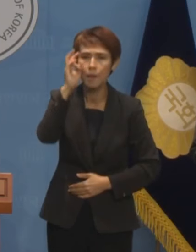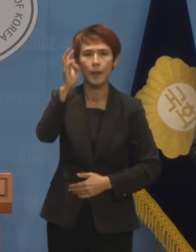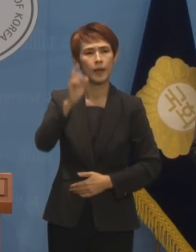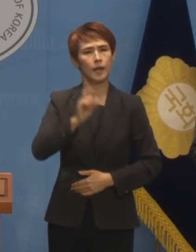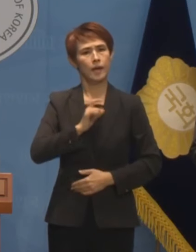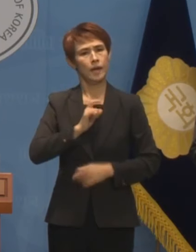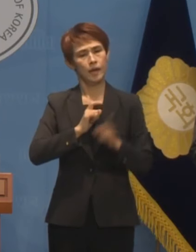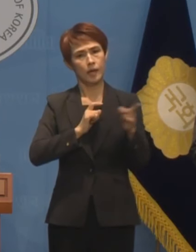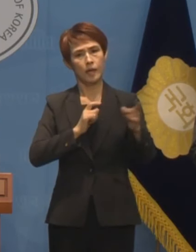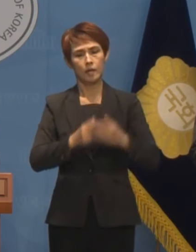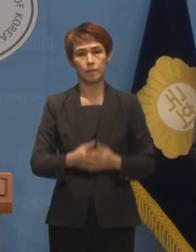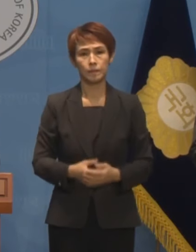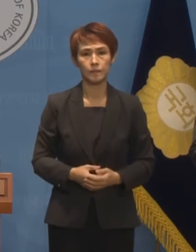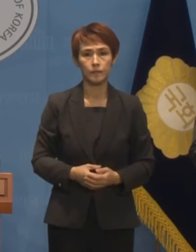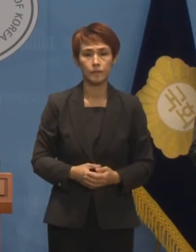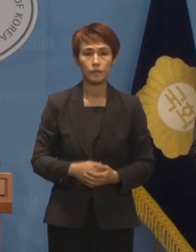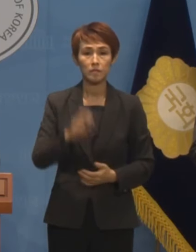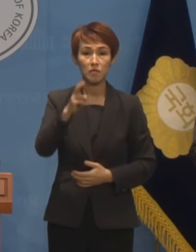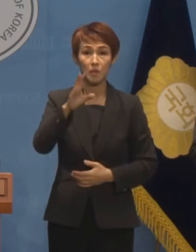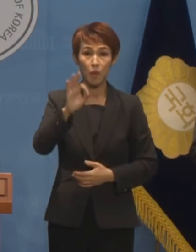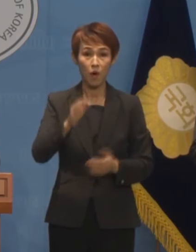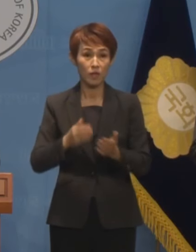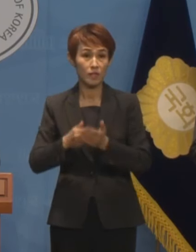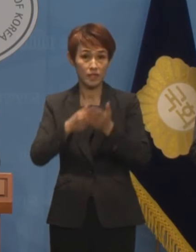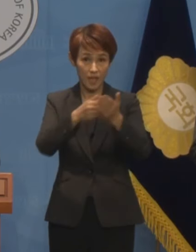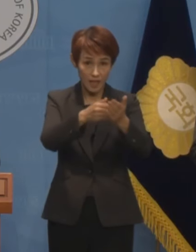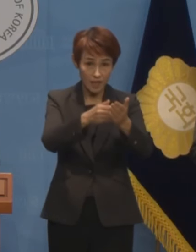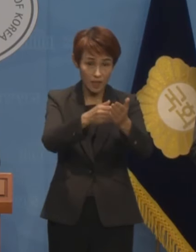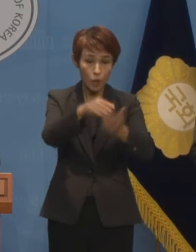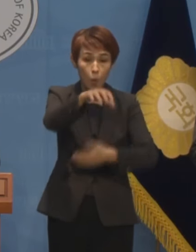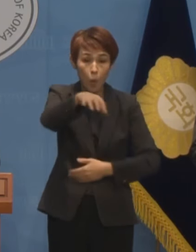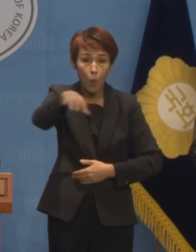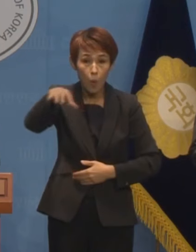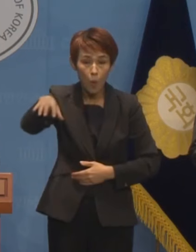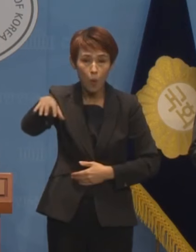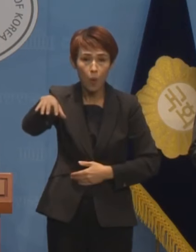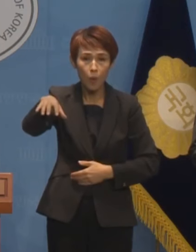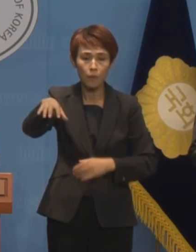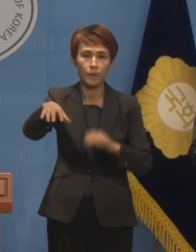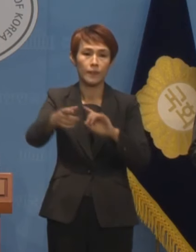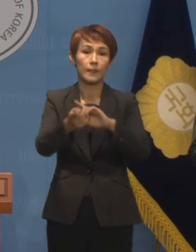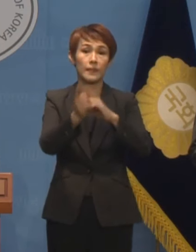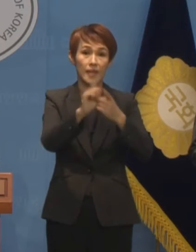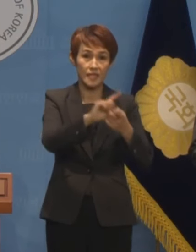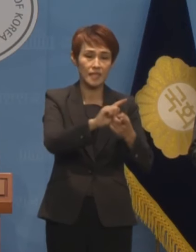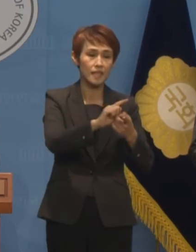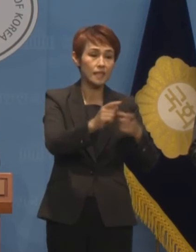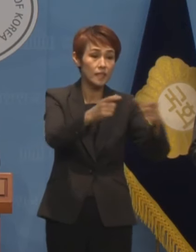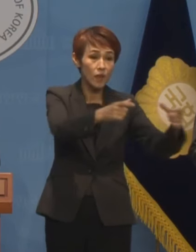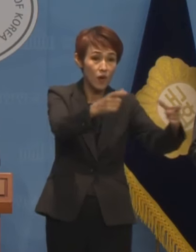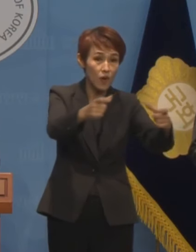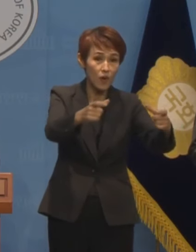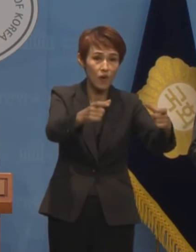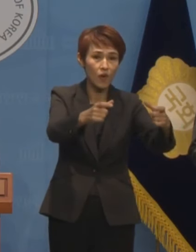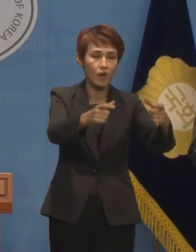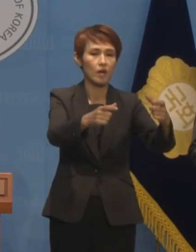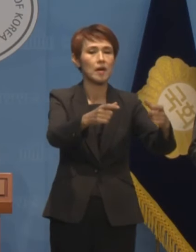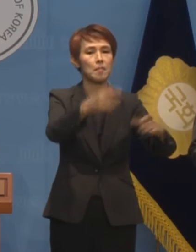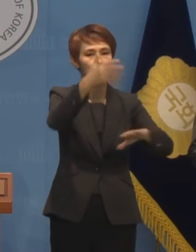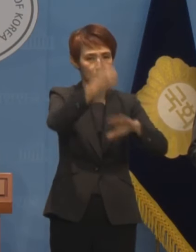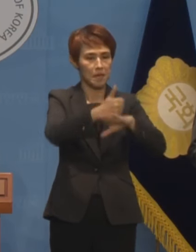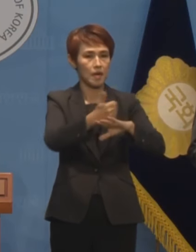의심스럽습니다. 그 후 명 씨가 제안한 대산면이 제외되는 대신 동읍 일대에 있는 산지가 최종